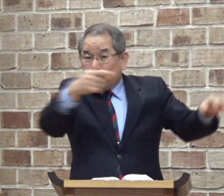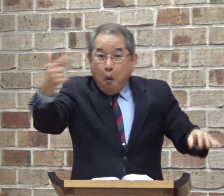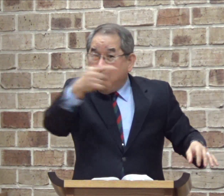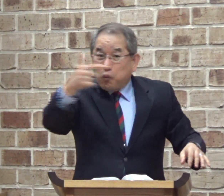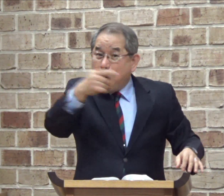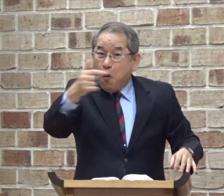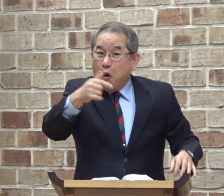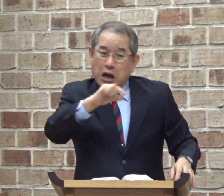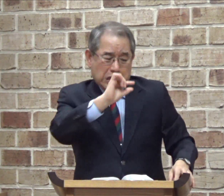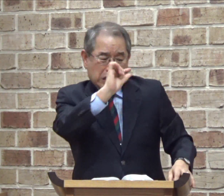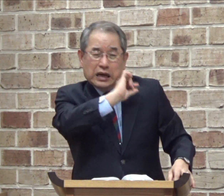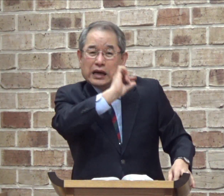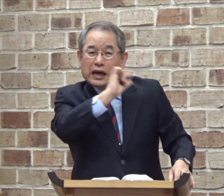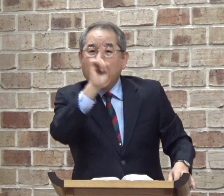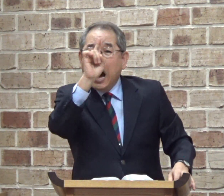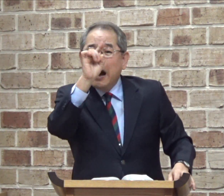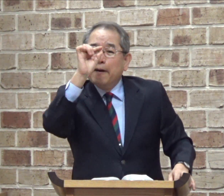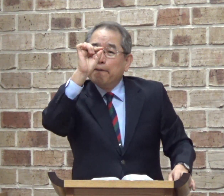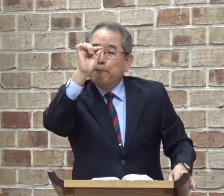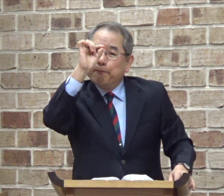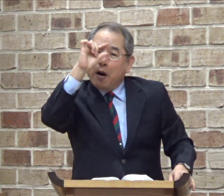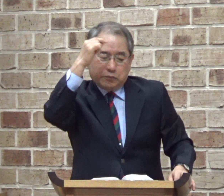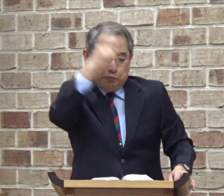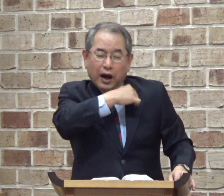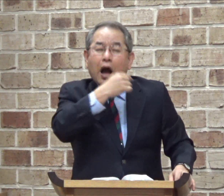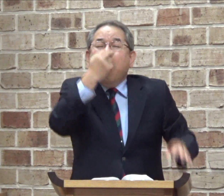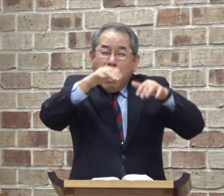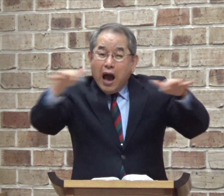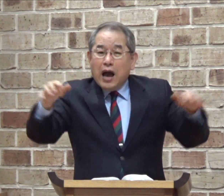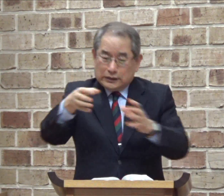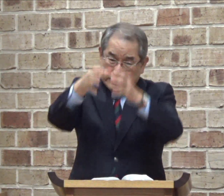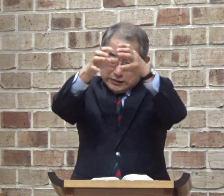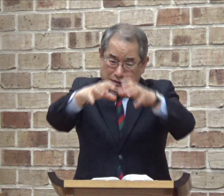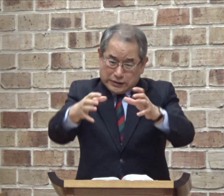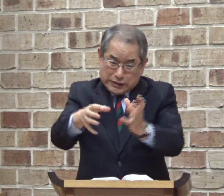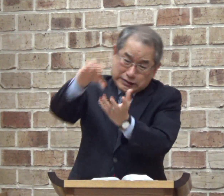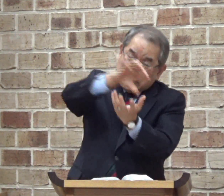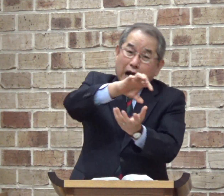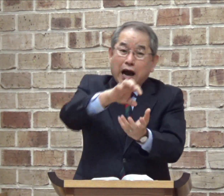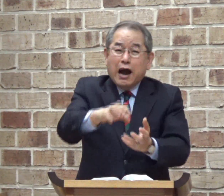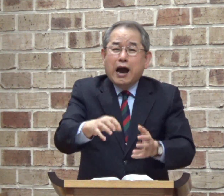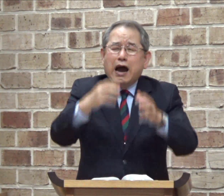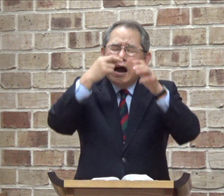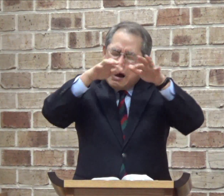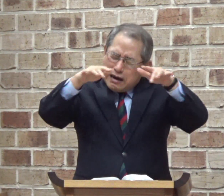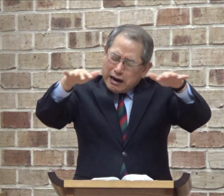내가 진실로 너에게 이르노니 온 천하에 어디서든지 복음이 전파되는 곳에 여자가 행한